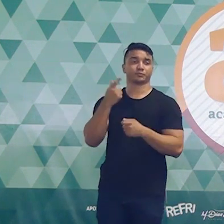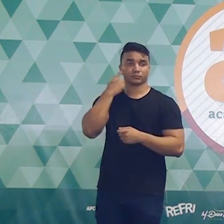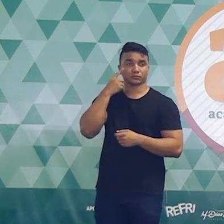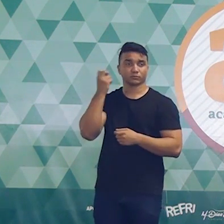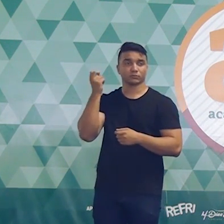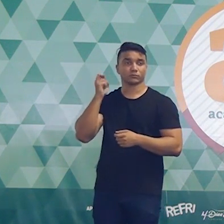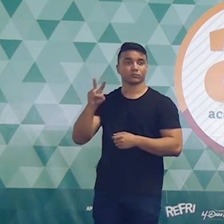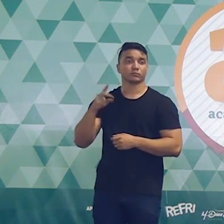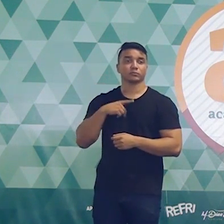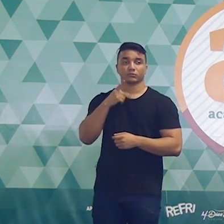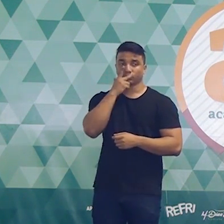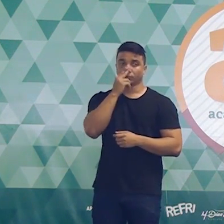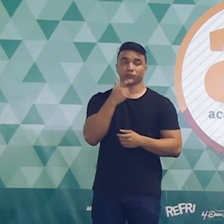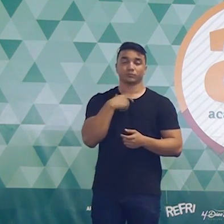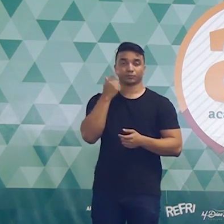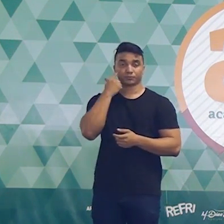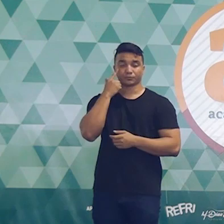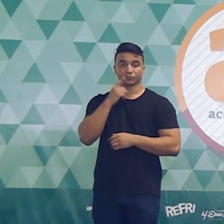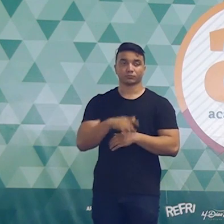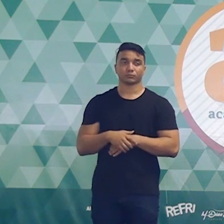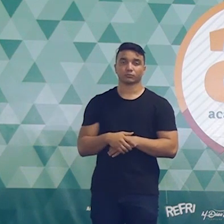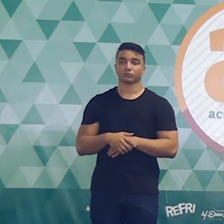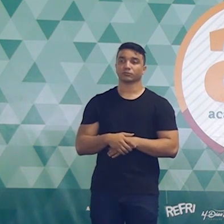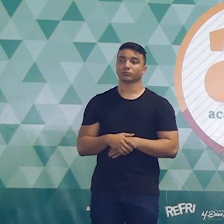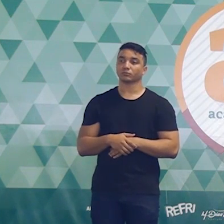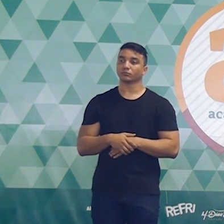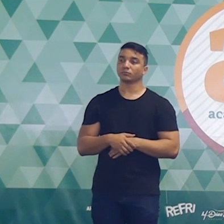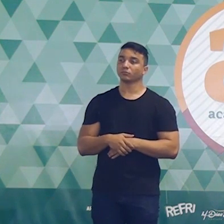e quem não está vendo me escuta.